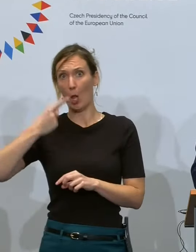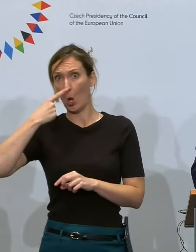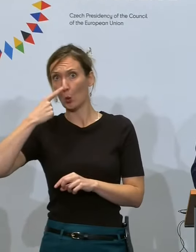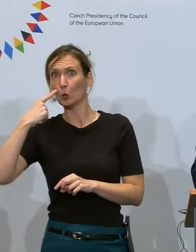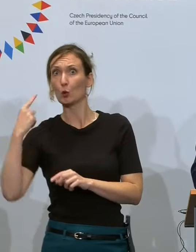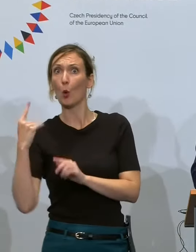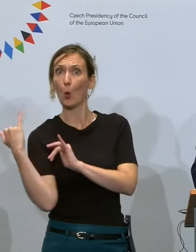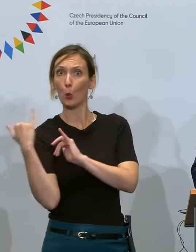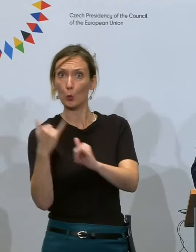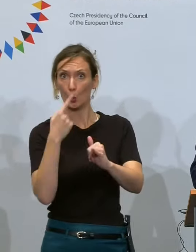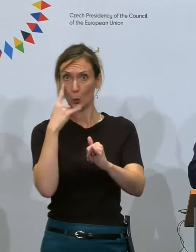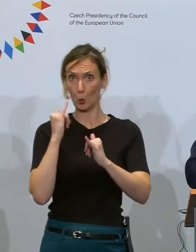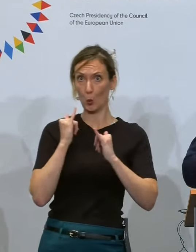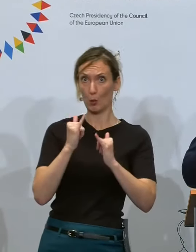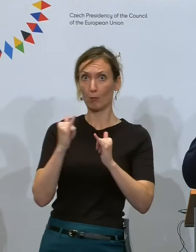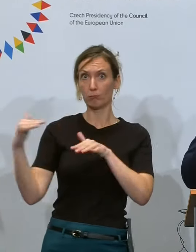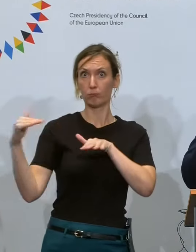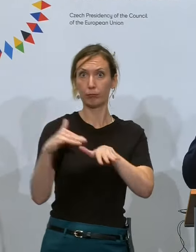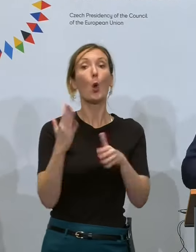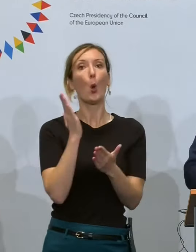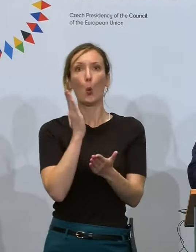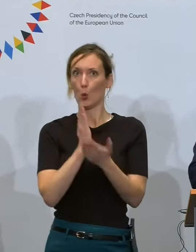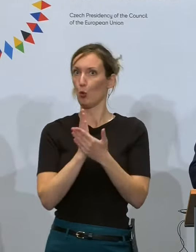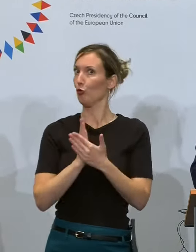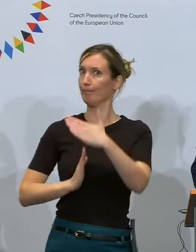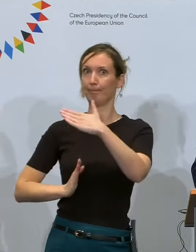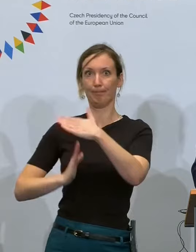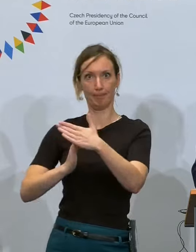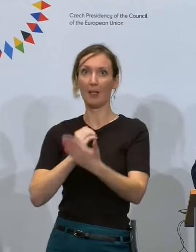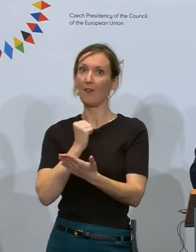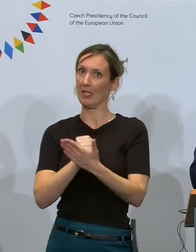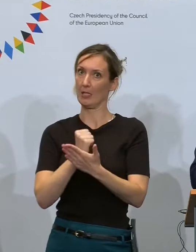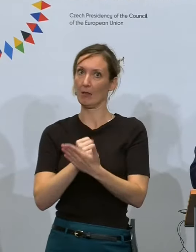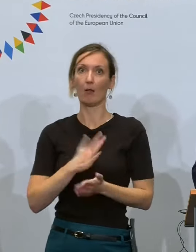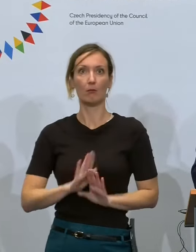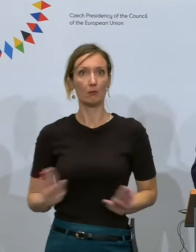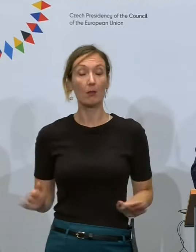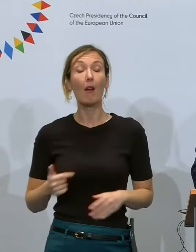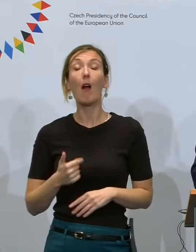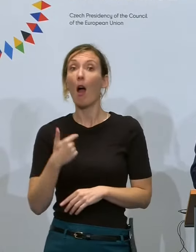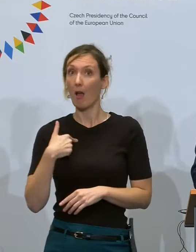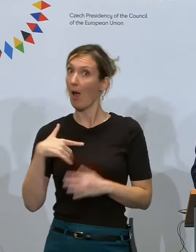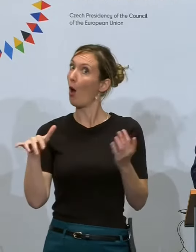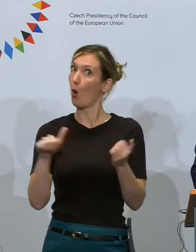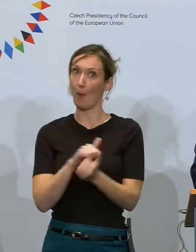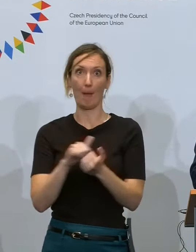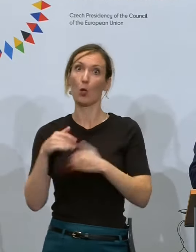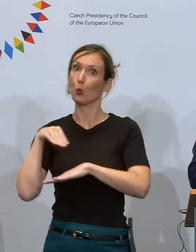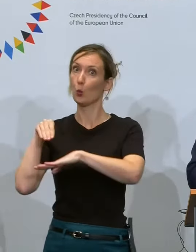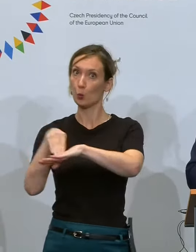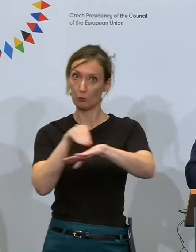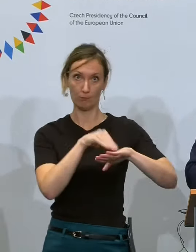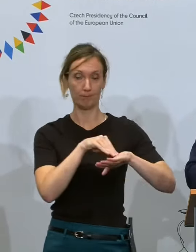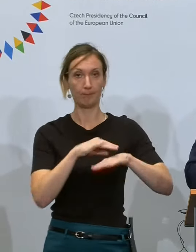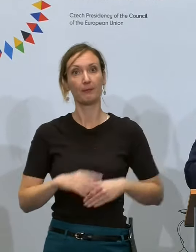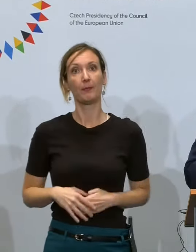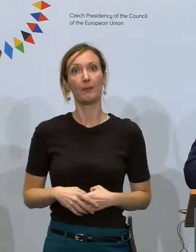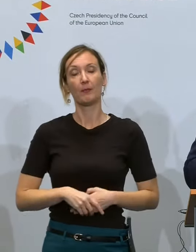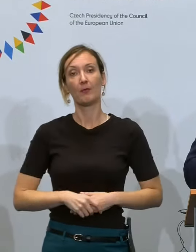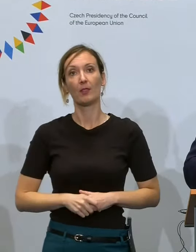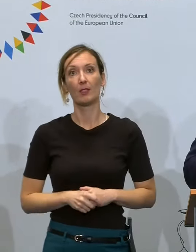zaútočilo na Ukrajinu. A stále opakujeme, a já to budu říkat i zde, že